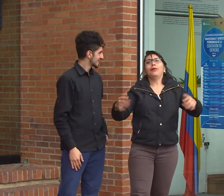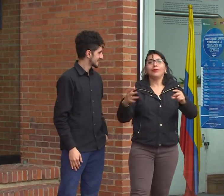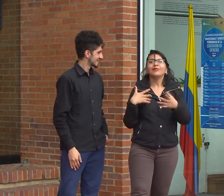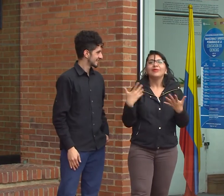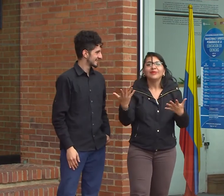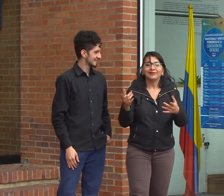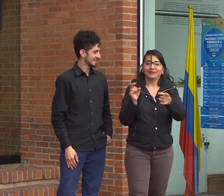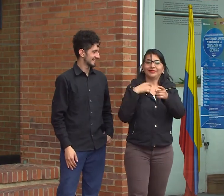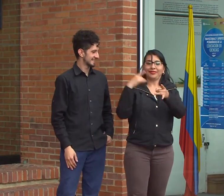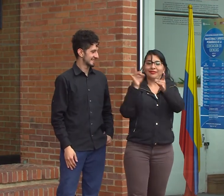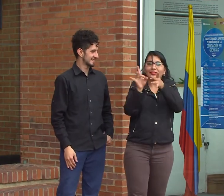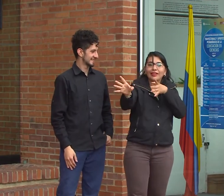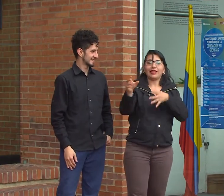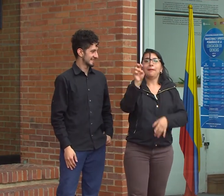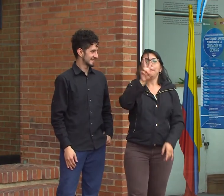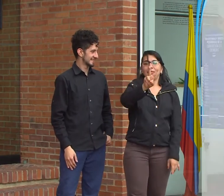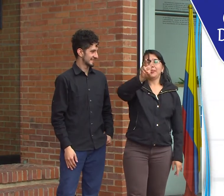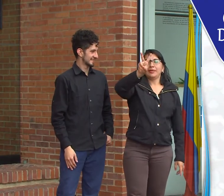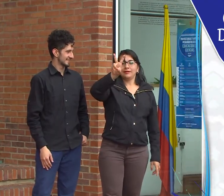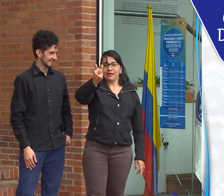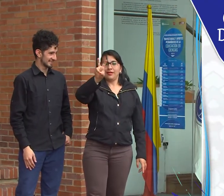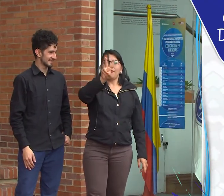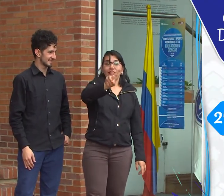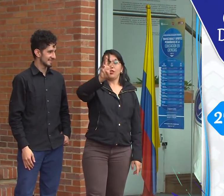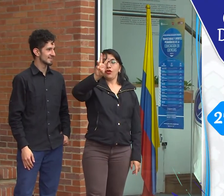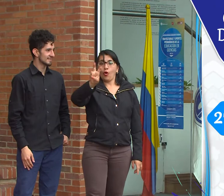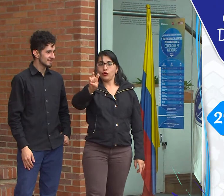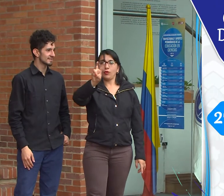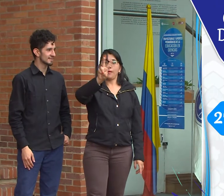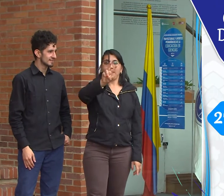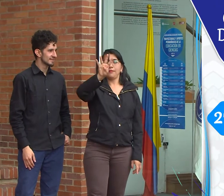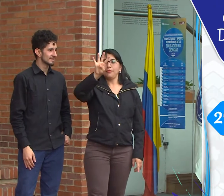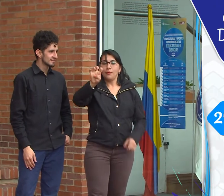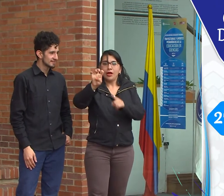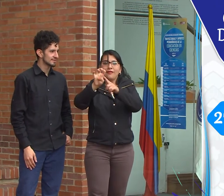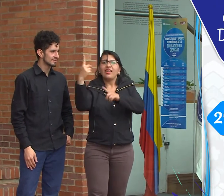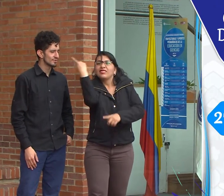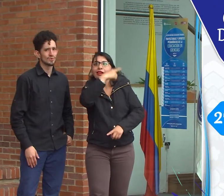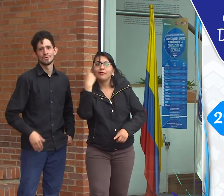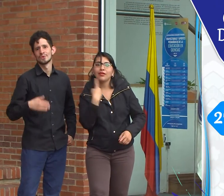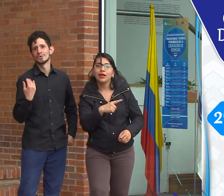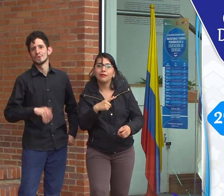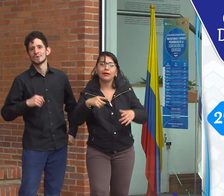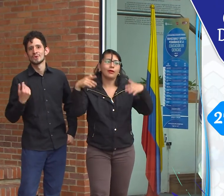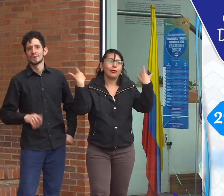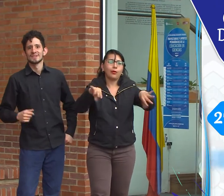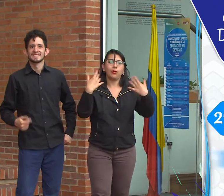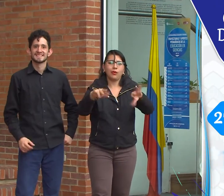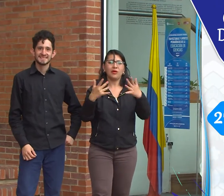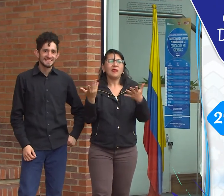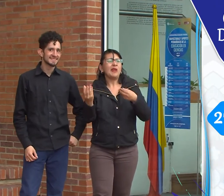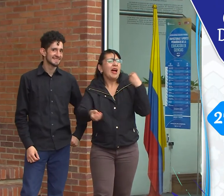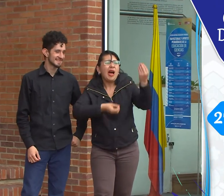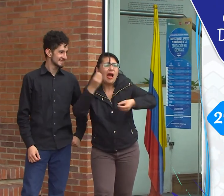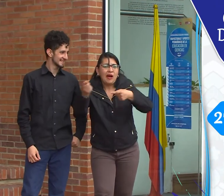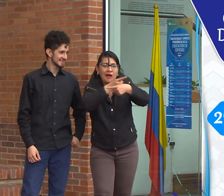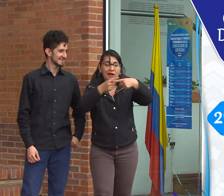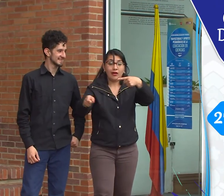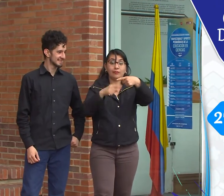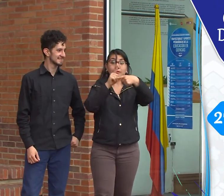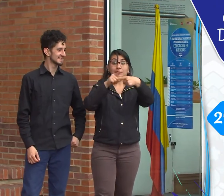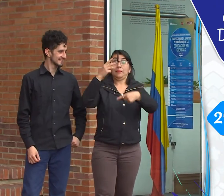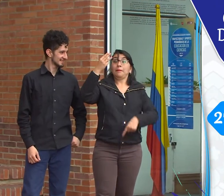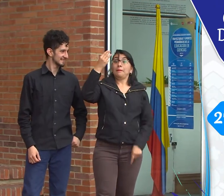chévere! ¡3 días! Las fechas son 27, 28 y 29 de septiembre. Uy.